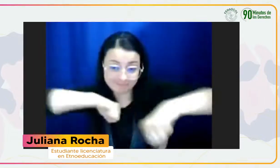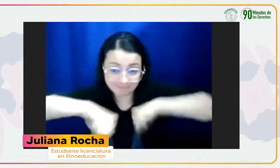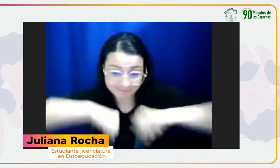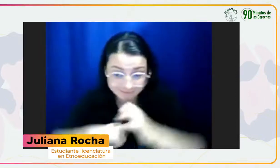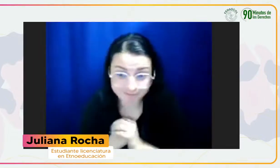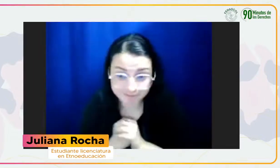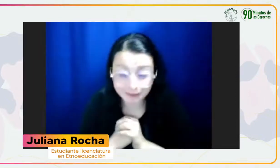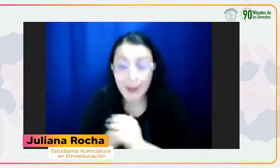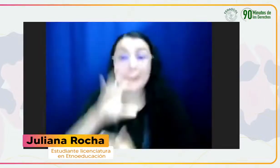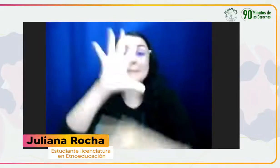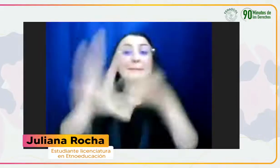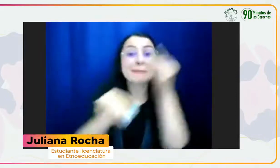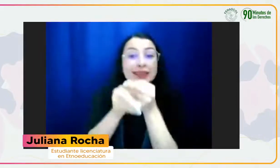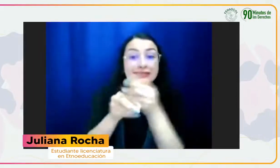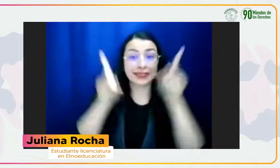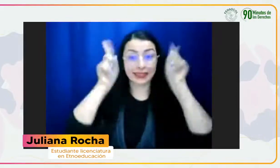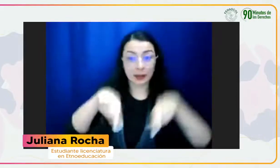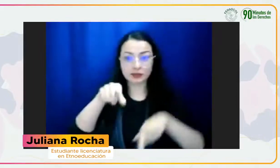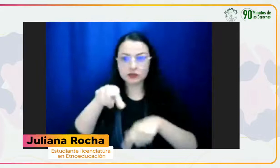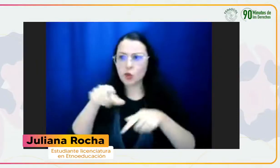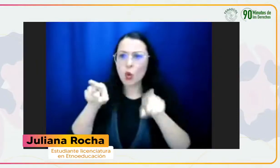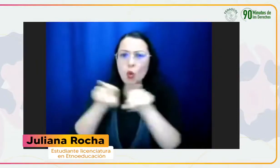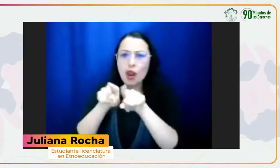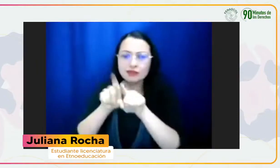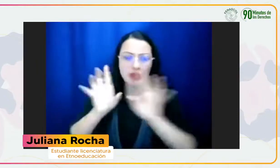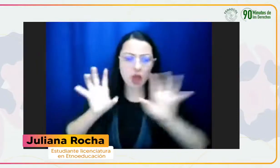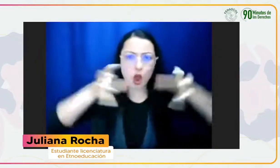territorios? Necesitamos seguir moviéndonos.